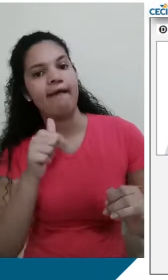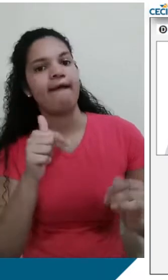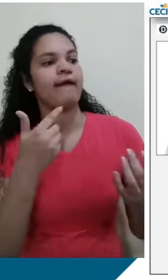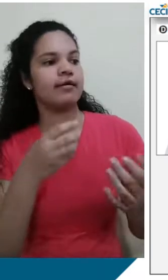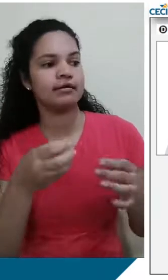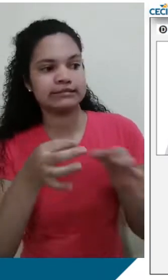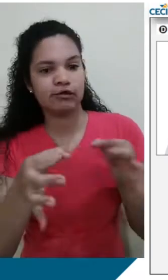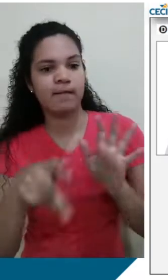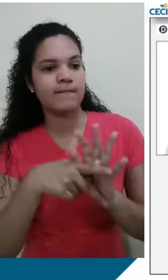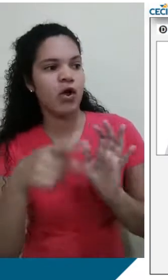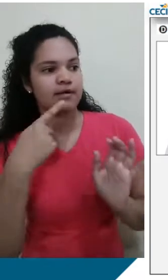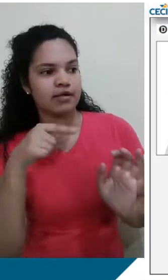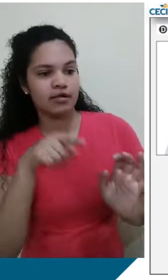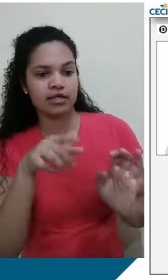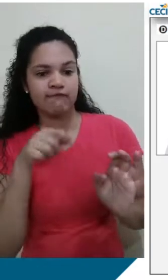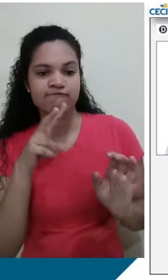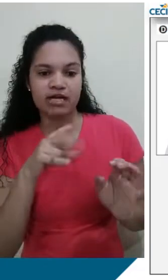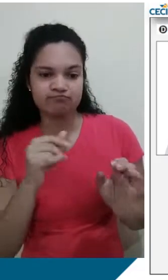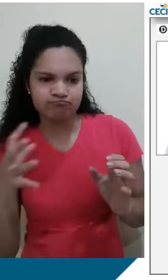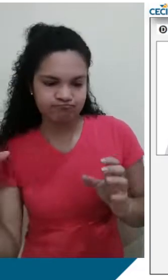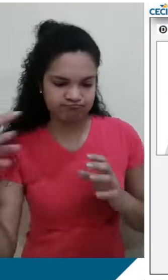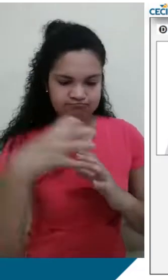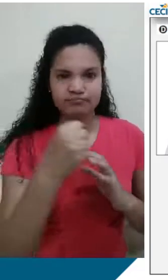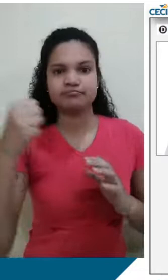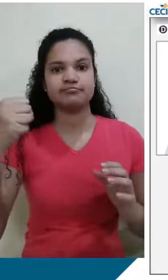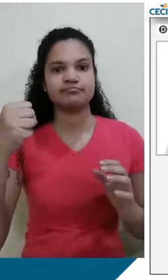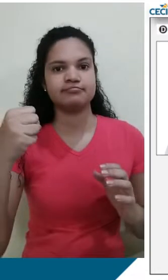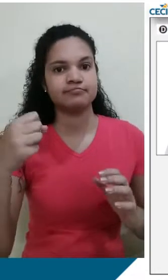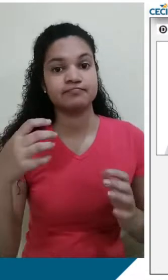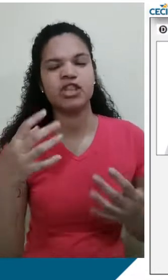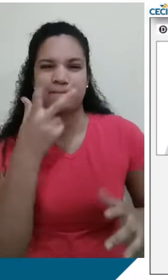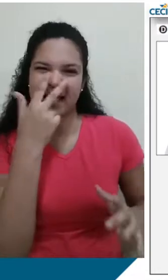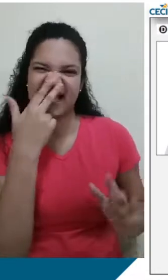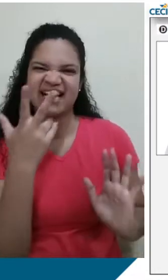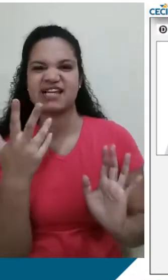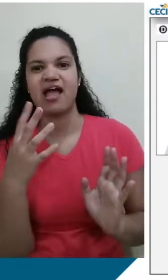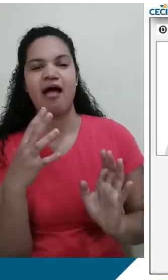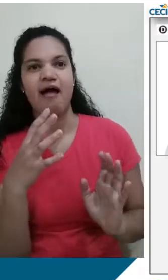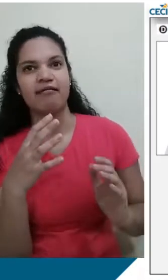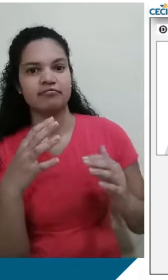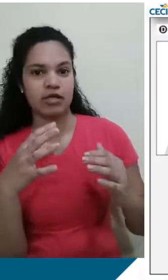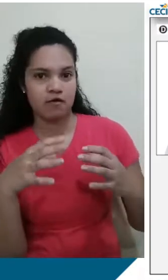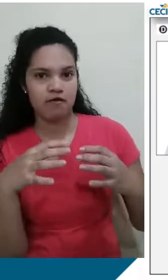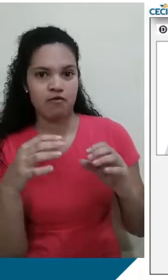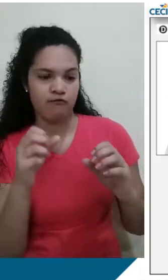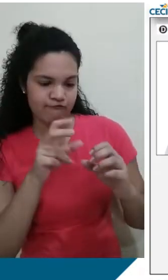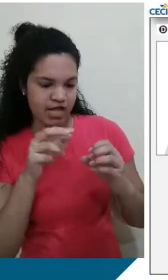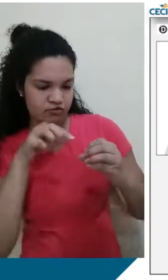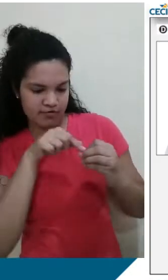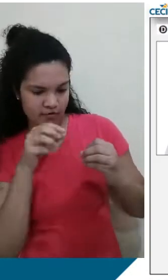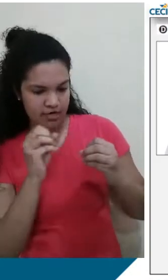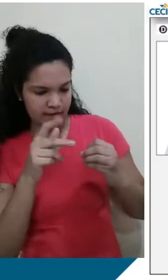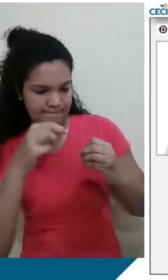seja vírus ou bactérias. Nesse caso, combater células hospedeiras seria combater as células que abrigam o